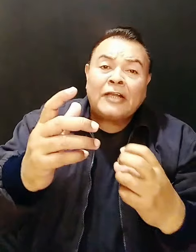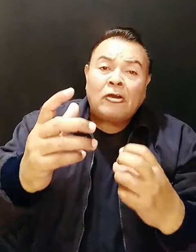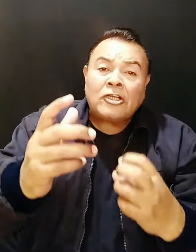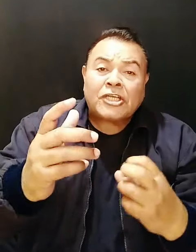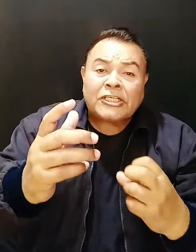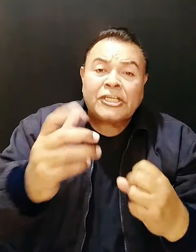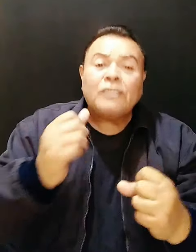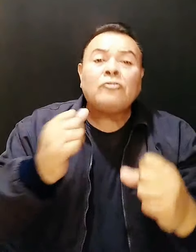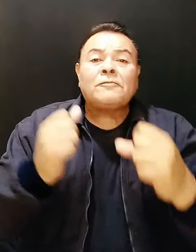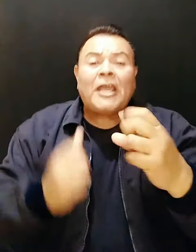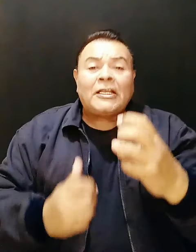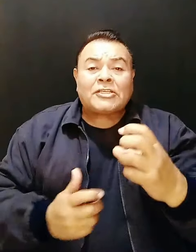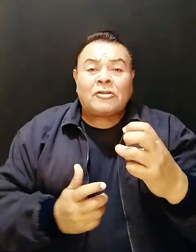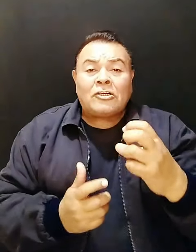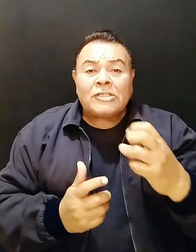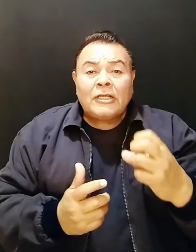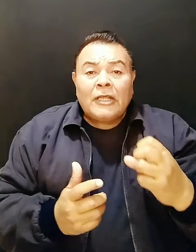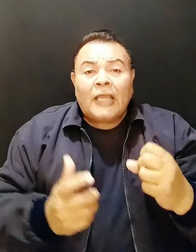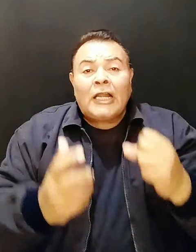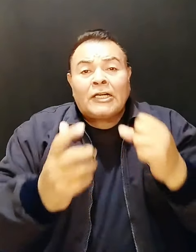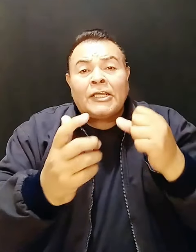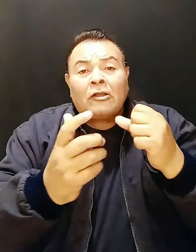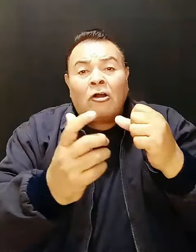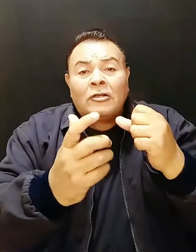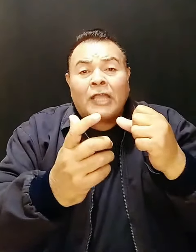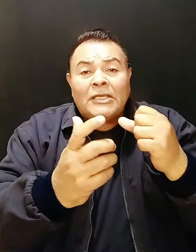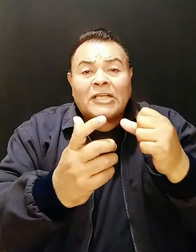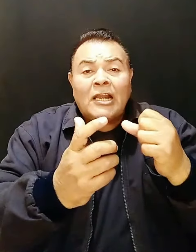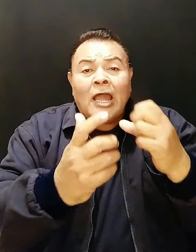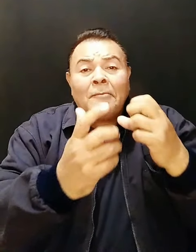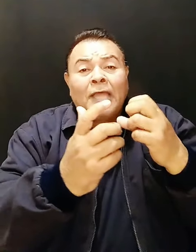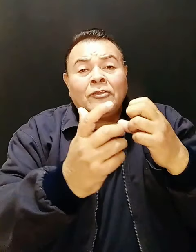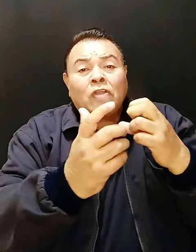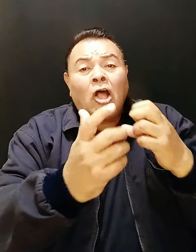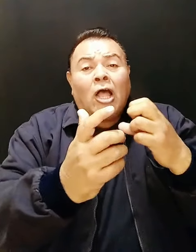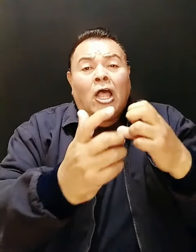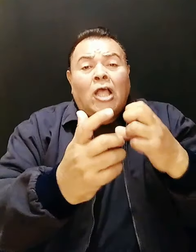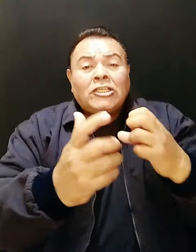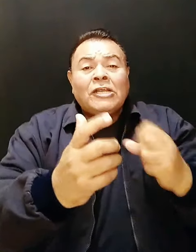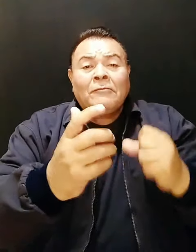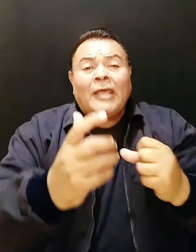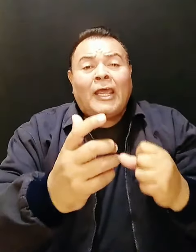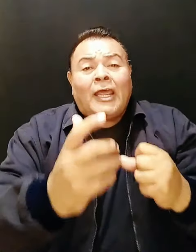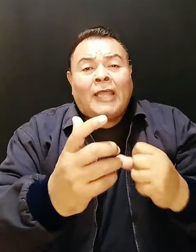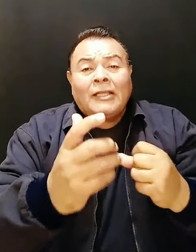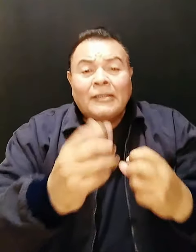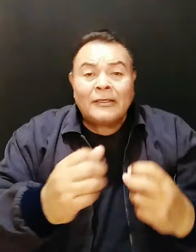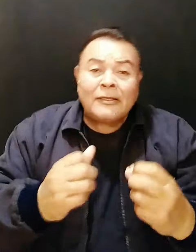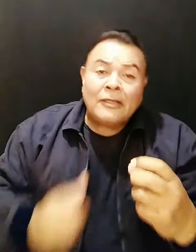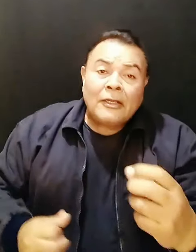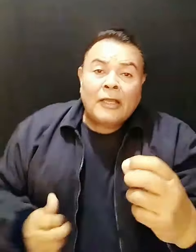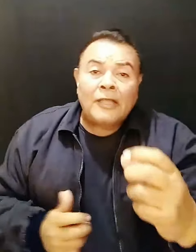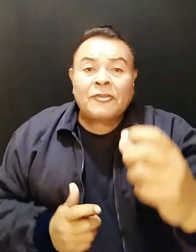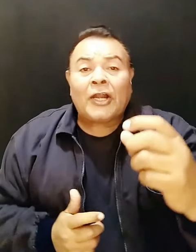noche sin tus besos en el rincón de mis lamentos. Ven,